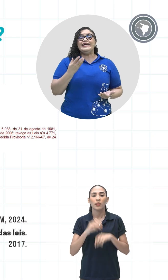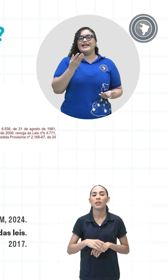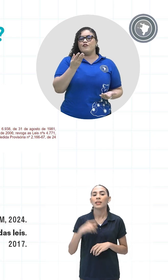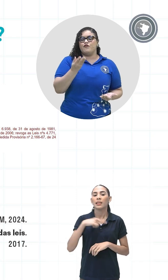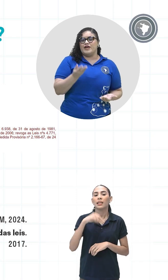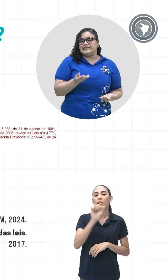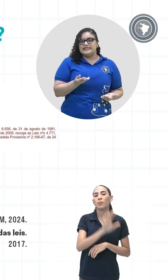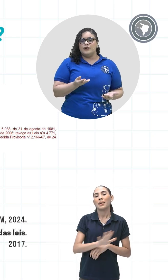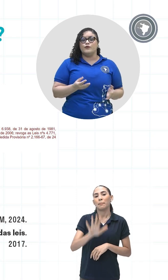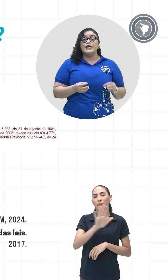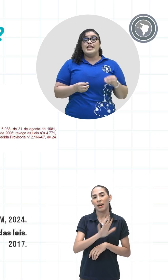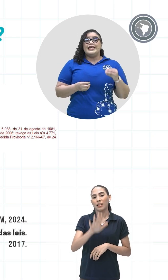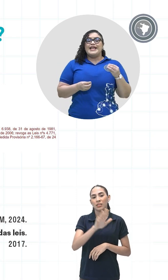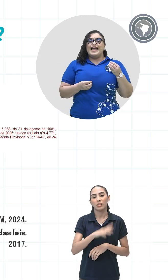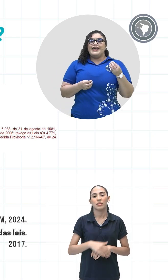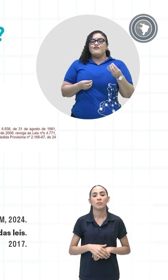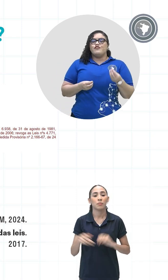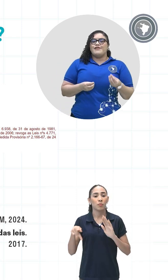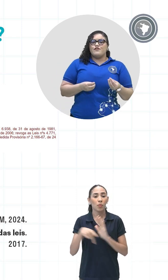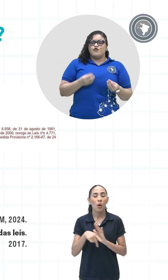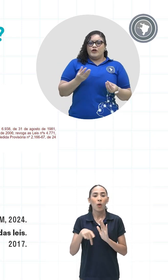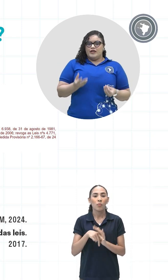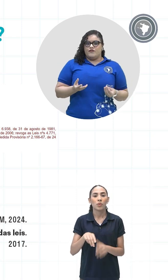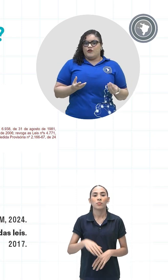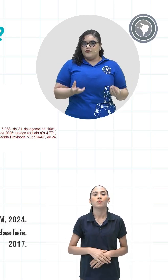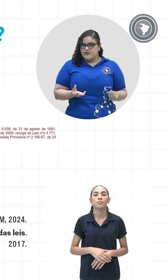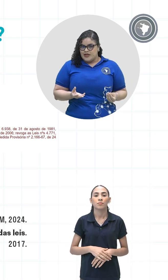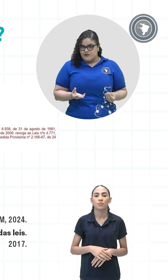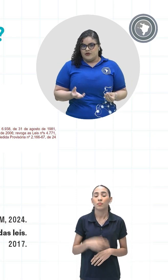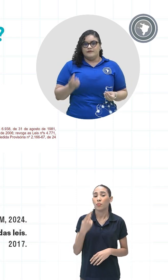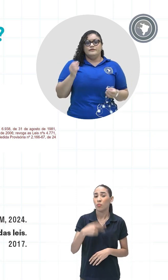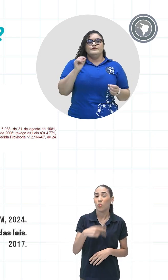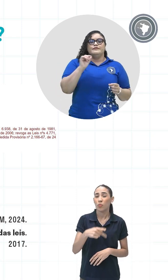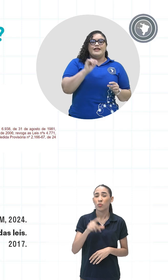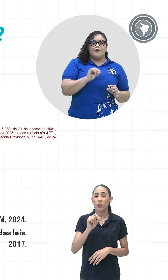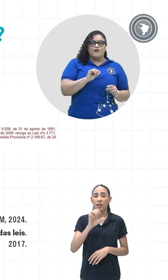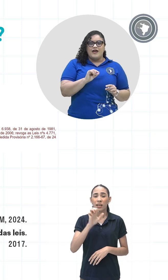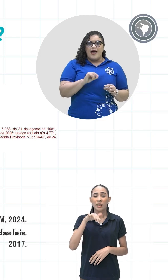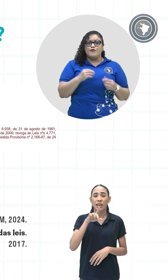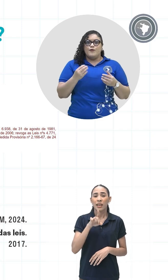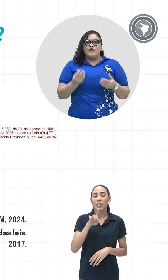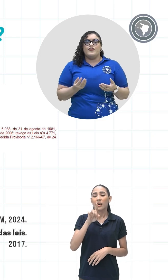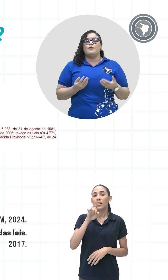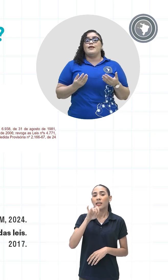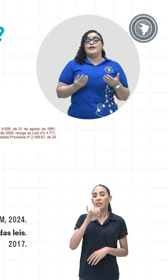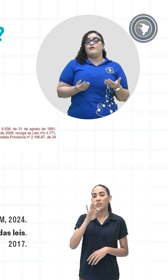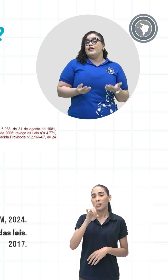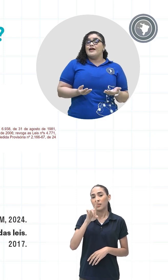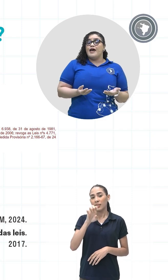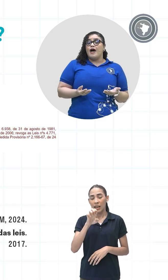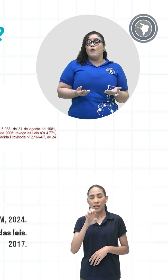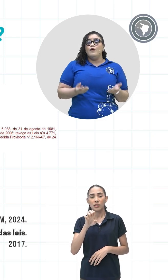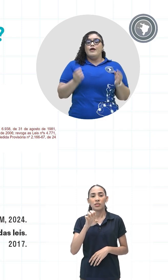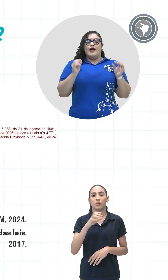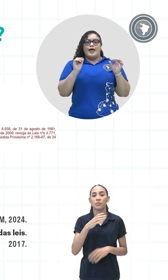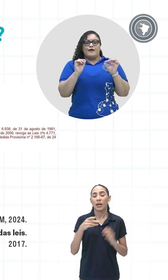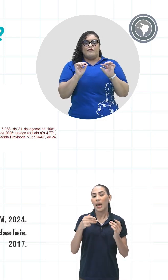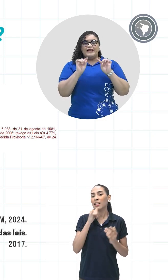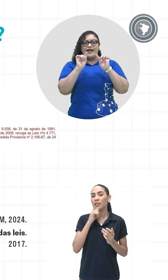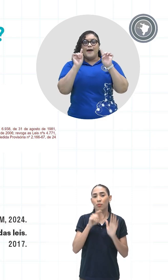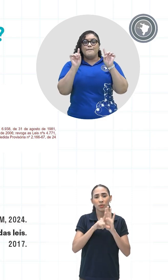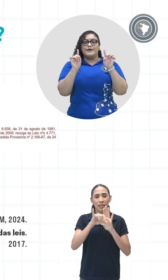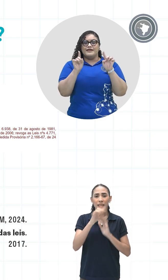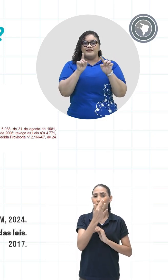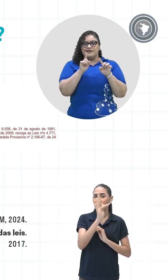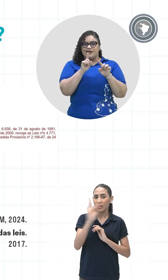uma identificação da entidade de origem, ou seja, neste caso, por ser uma lei federal, ela